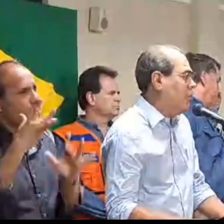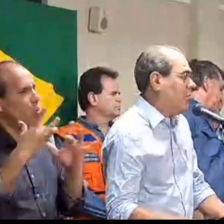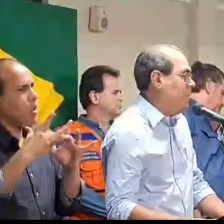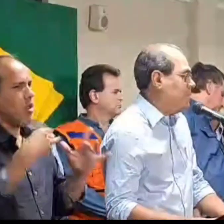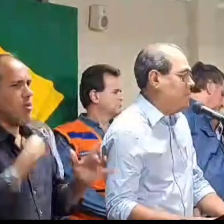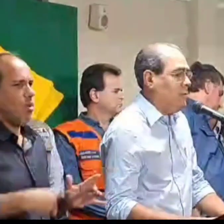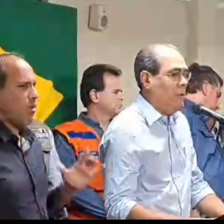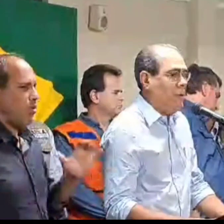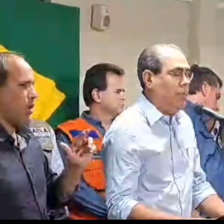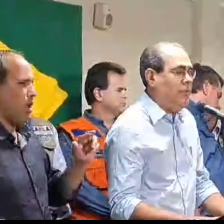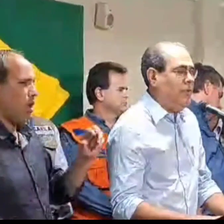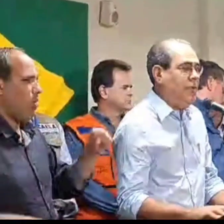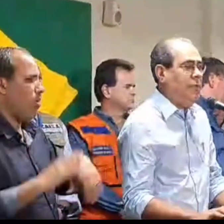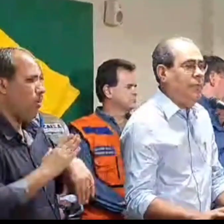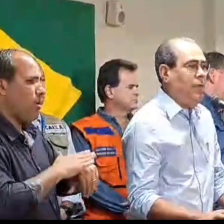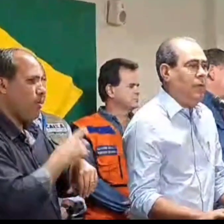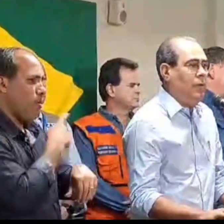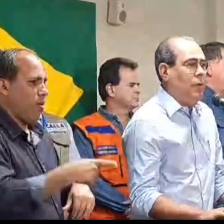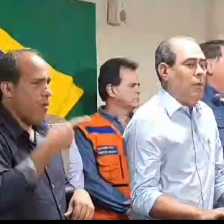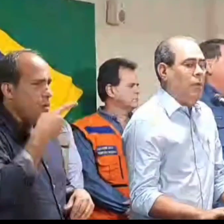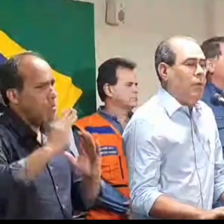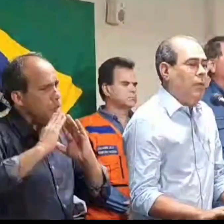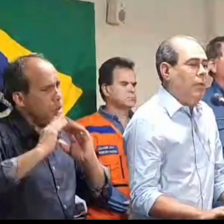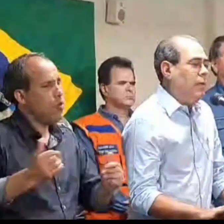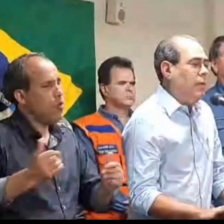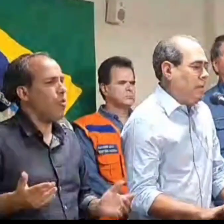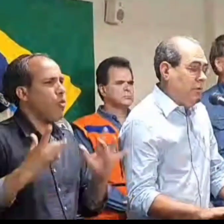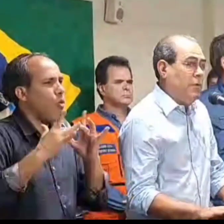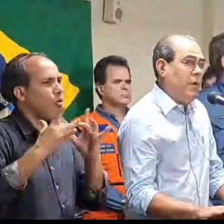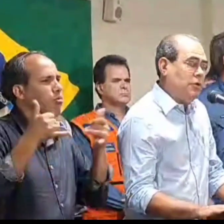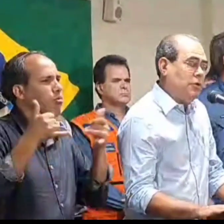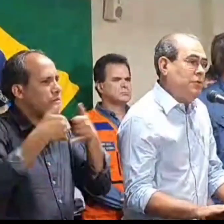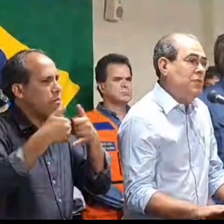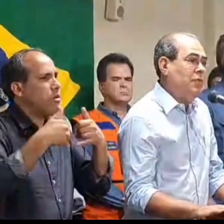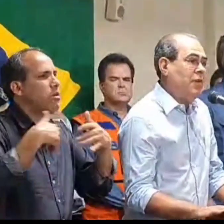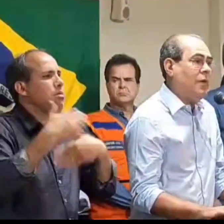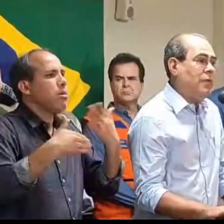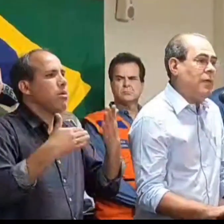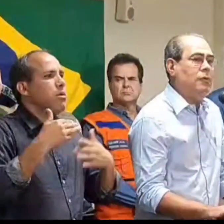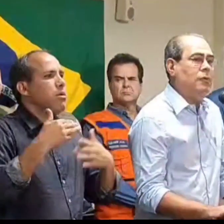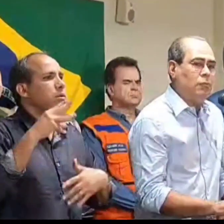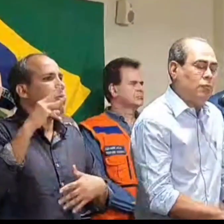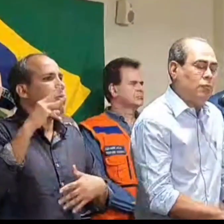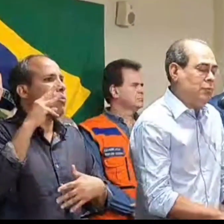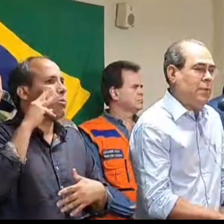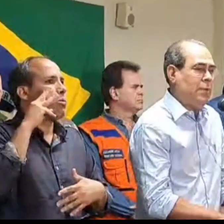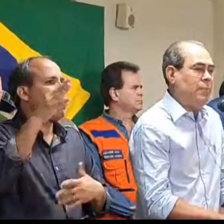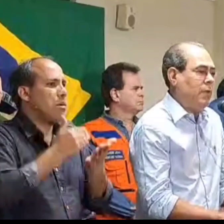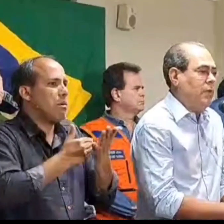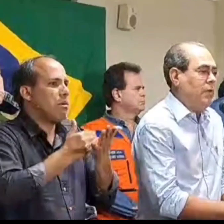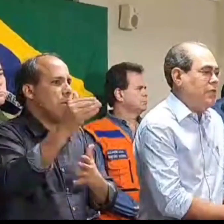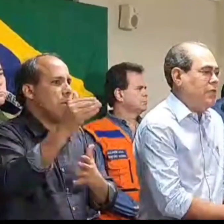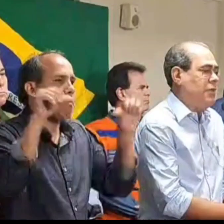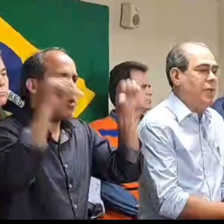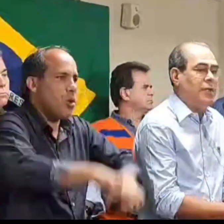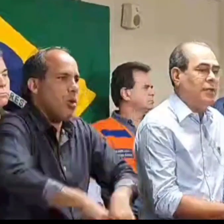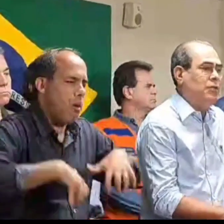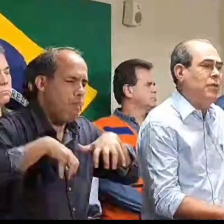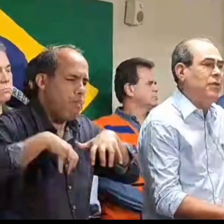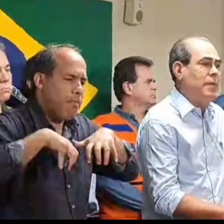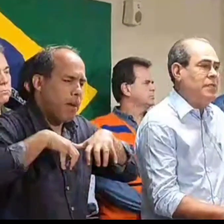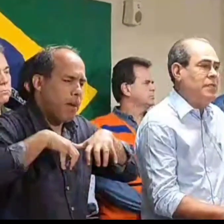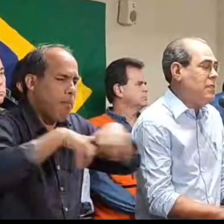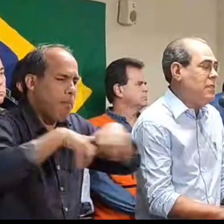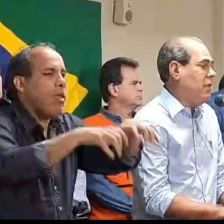Guido, conforme determinação do presidente. E as chuvas intensificaram no último sábado. Desde então, já